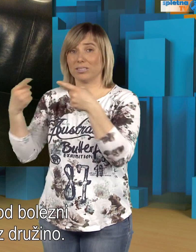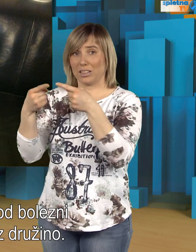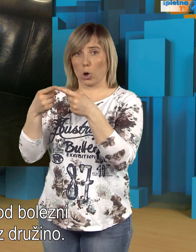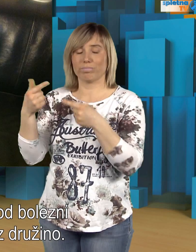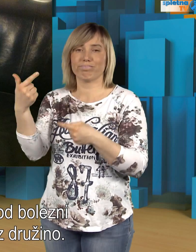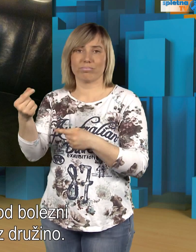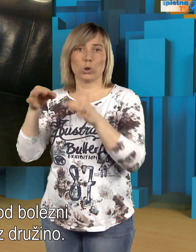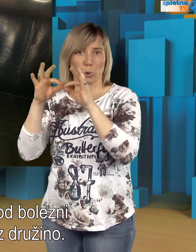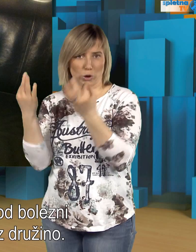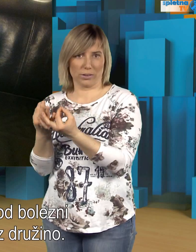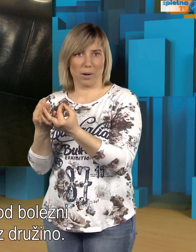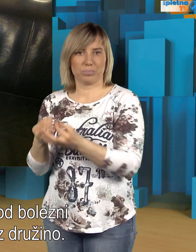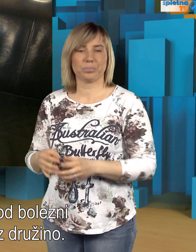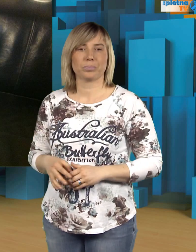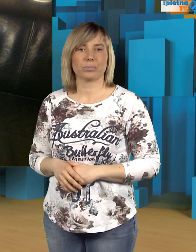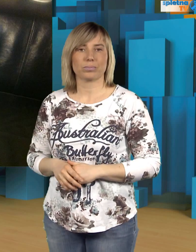družino.